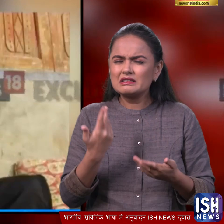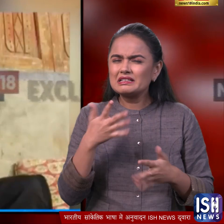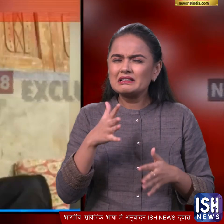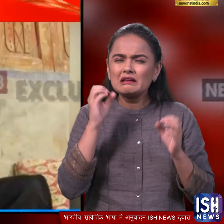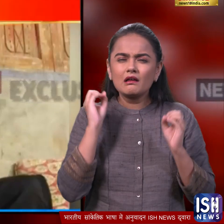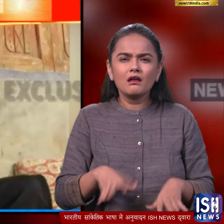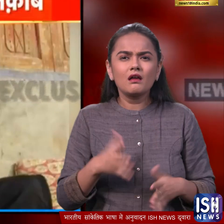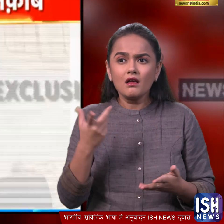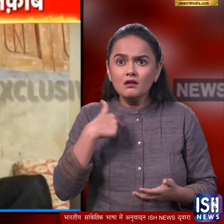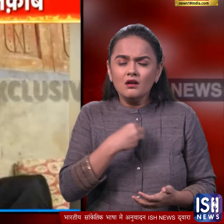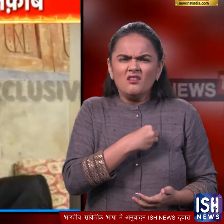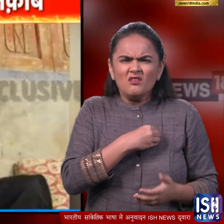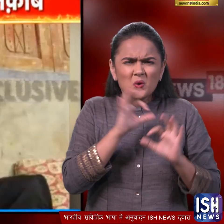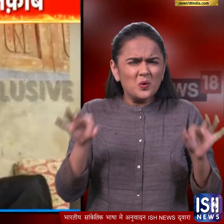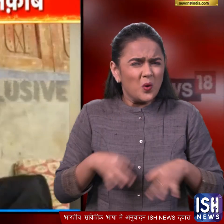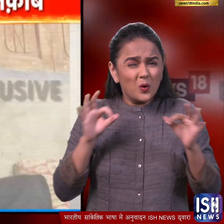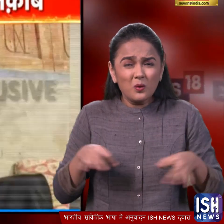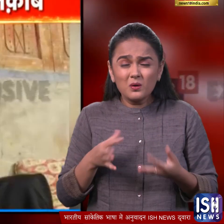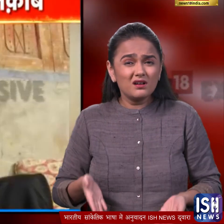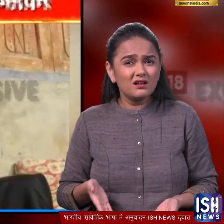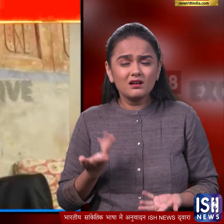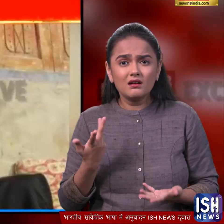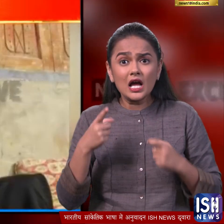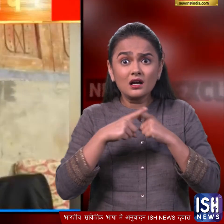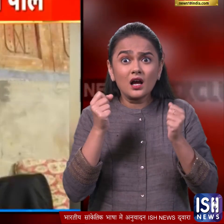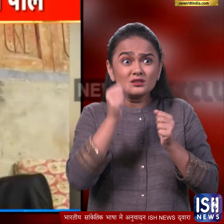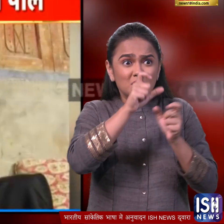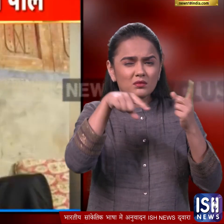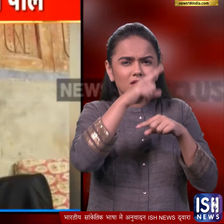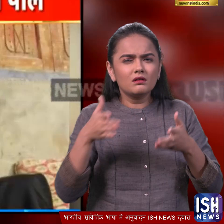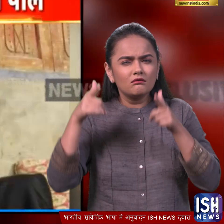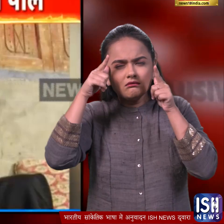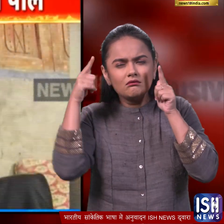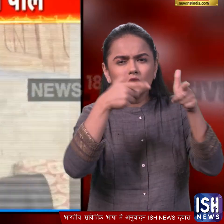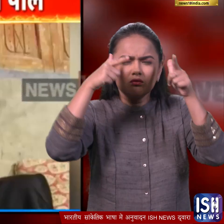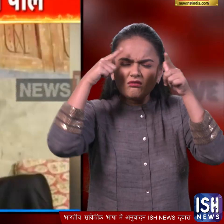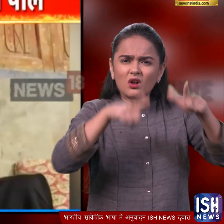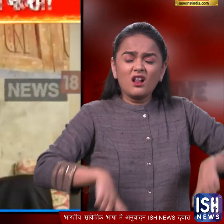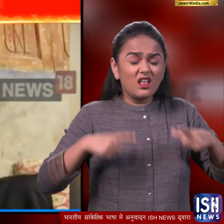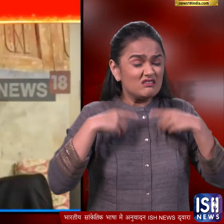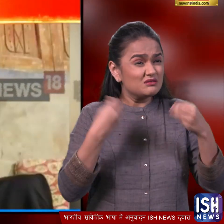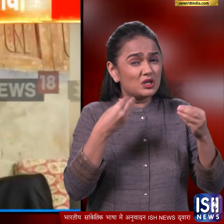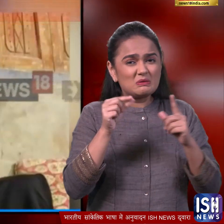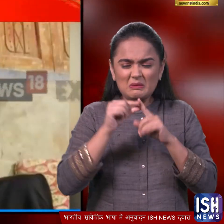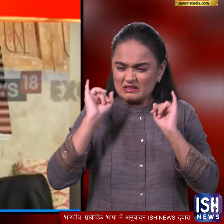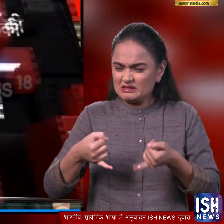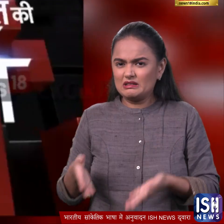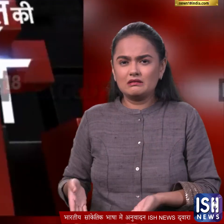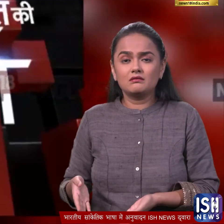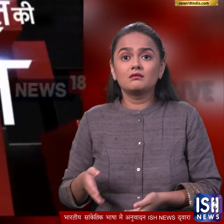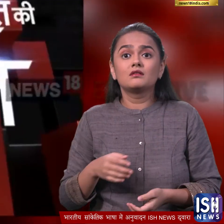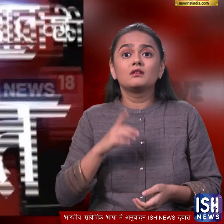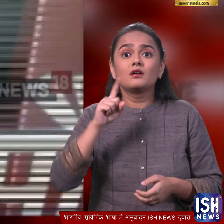पाकिस्तान में जो है सब नाम का ही है, कोई इंसानियत नहीं है। वो यहाँ कश्मीर के जो नौजवान हैं जिंदगी इनकी बर्बाद कर देते